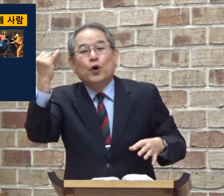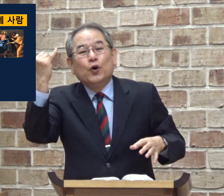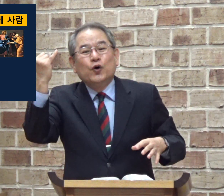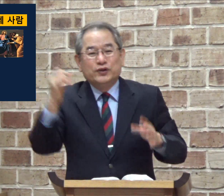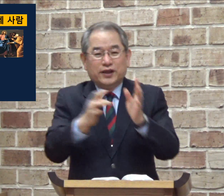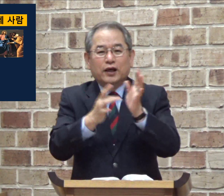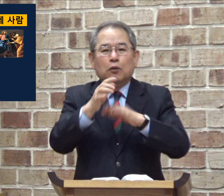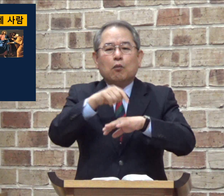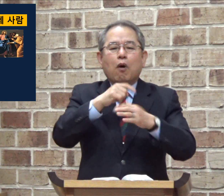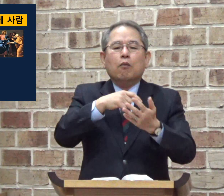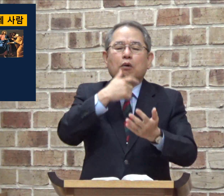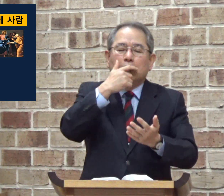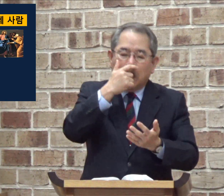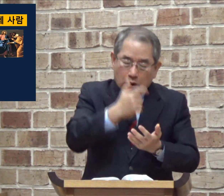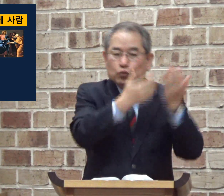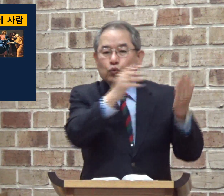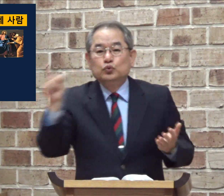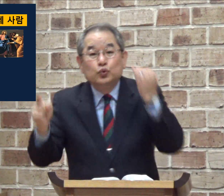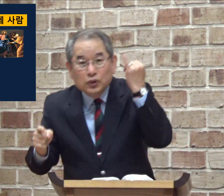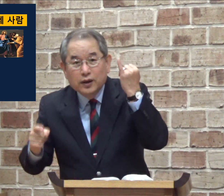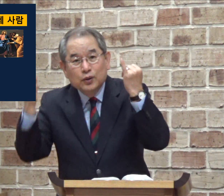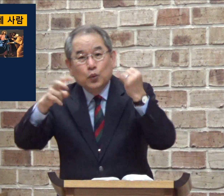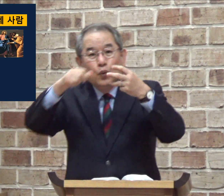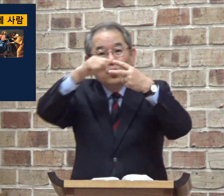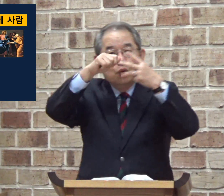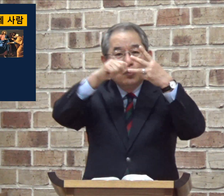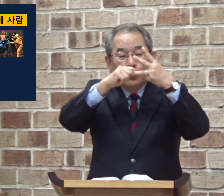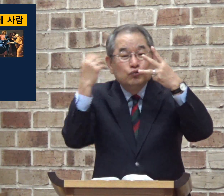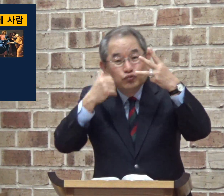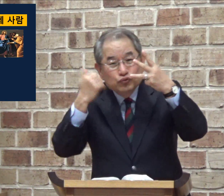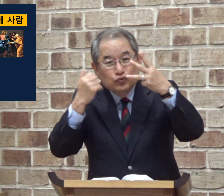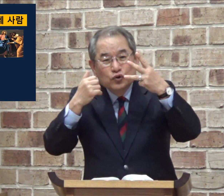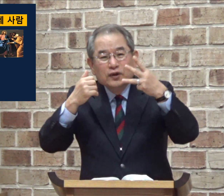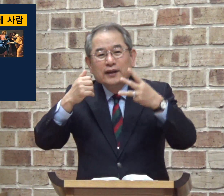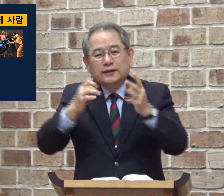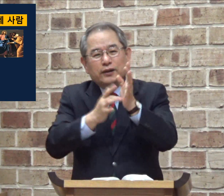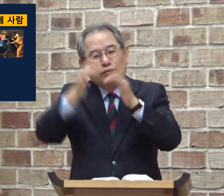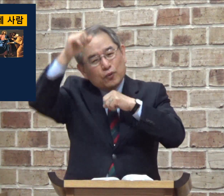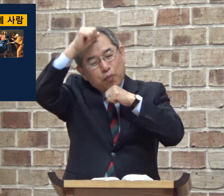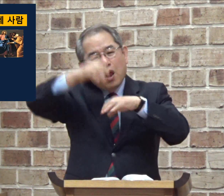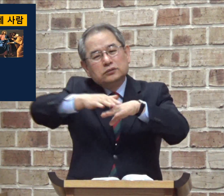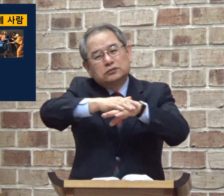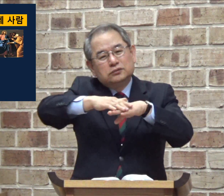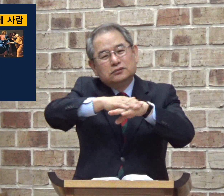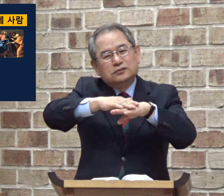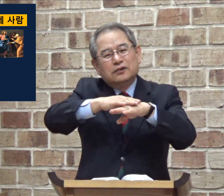어떠한 무시함을 받아도 그는 계속해서 주님 앞에 나아옵니다. 그 모습에 주님 감동하시고